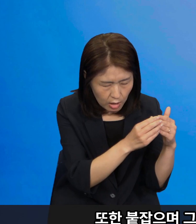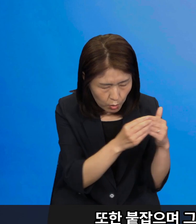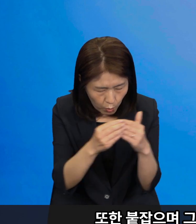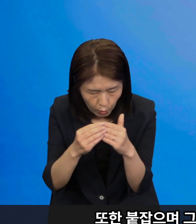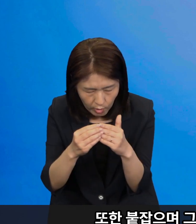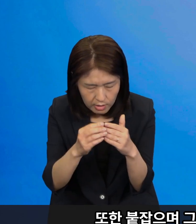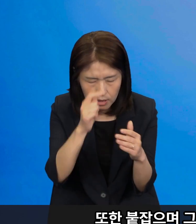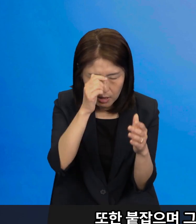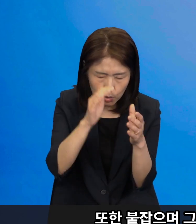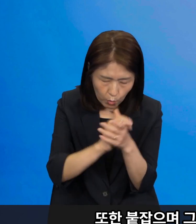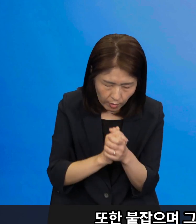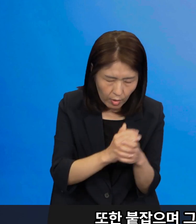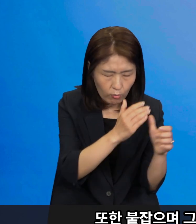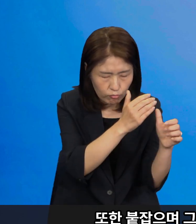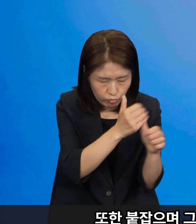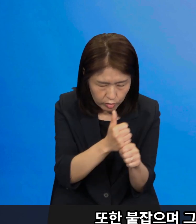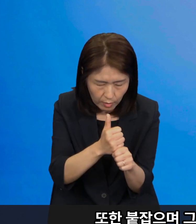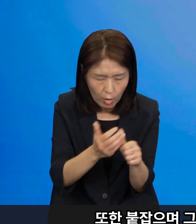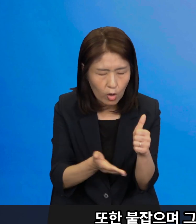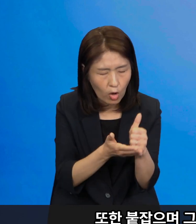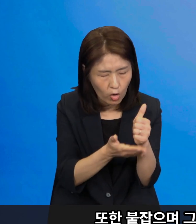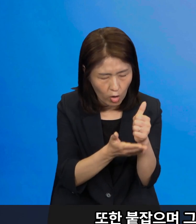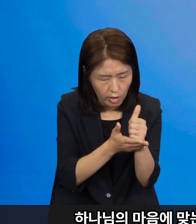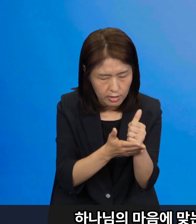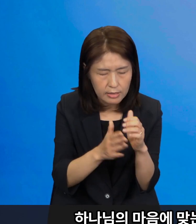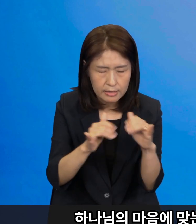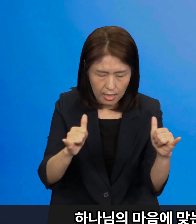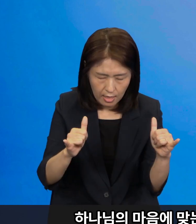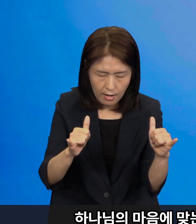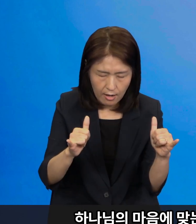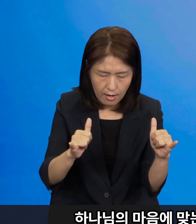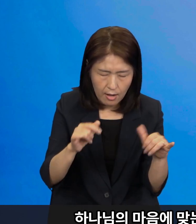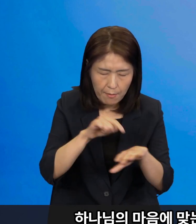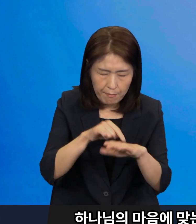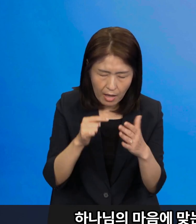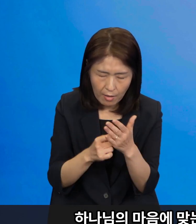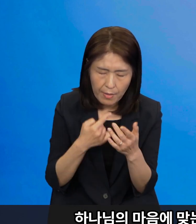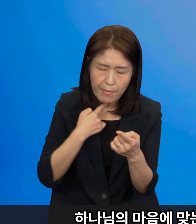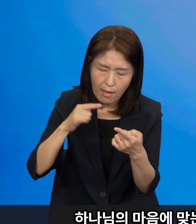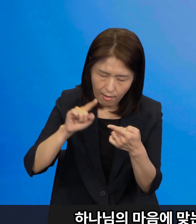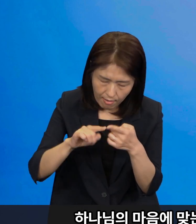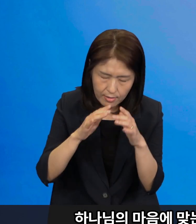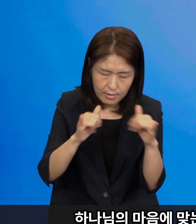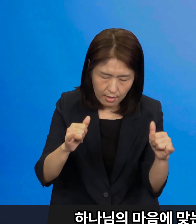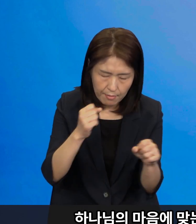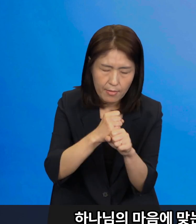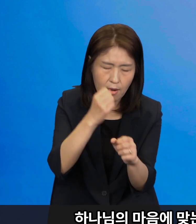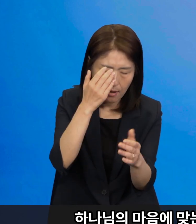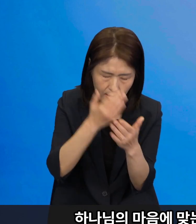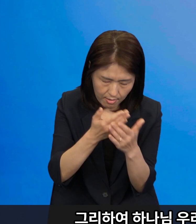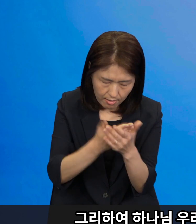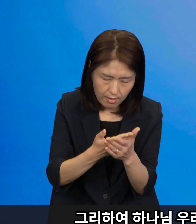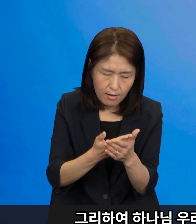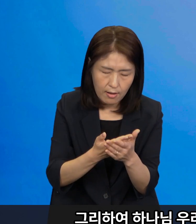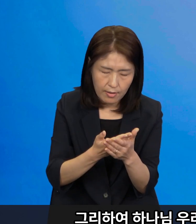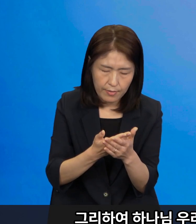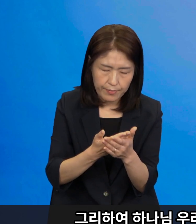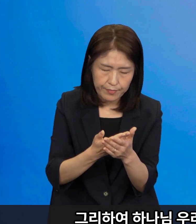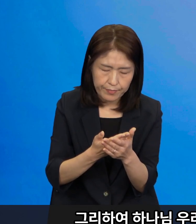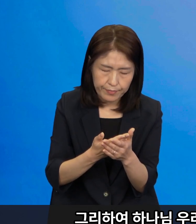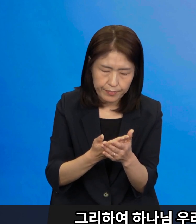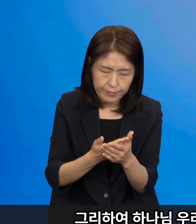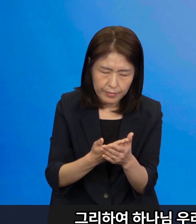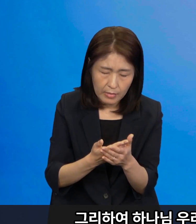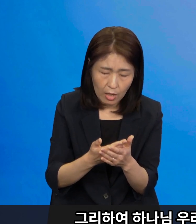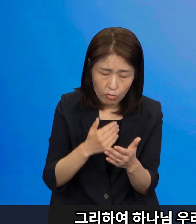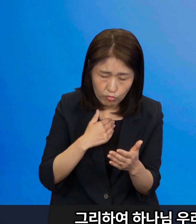기도하며 또한 붙잡으며 그렇게 격려하며 나아갈 수 있는 하나님의 마음에 맞는 사람들이 되게 하여 주시옵소서. 그래요, 하나님, 우리가